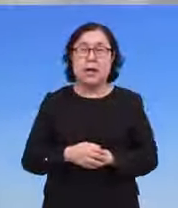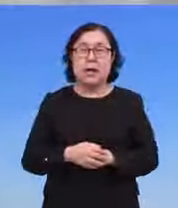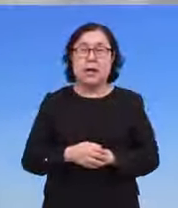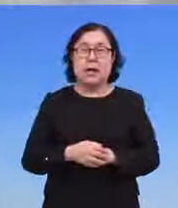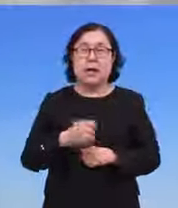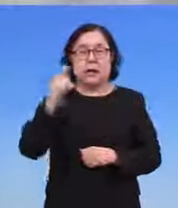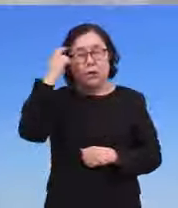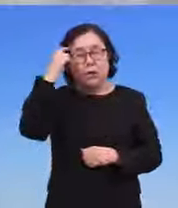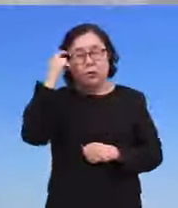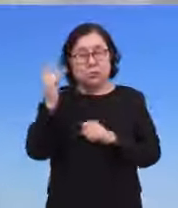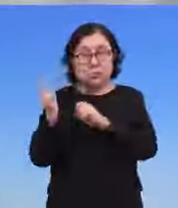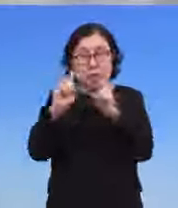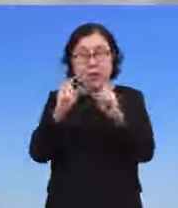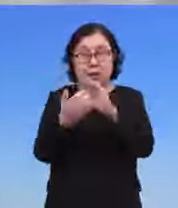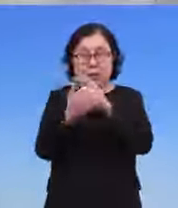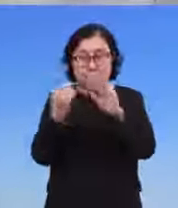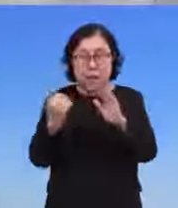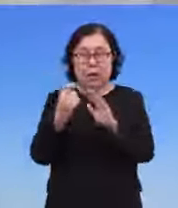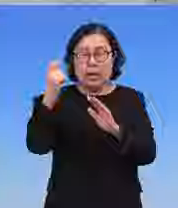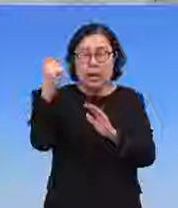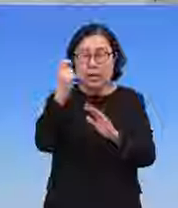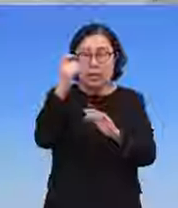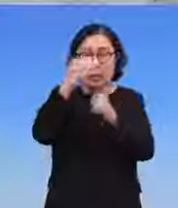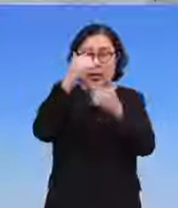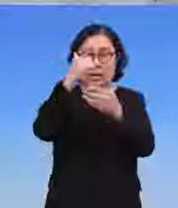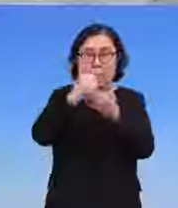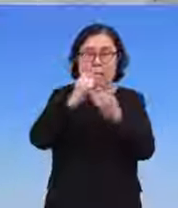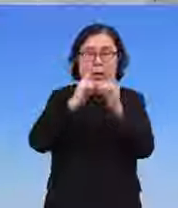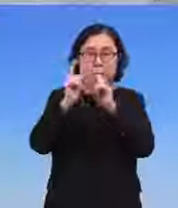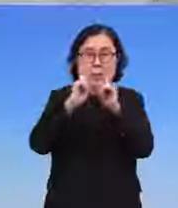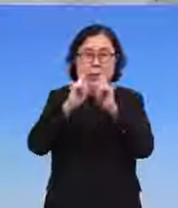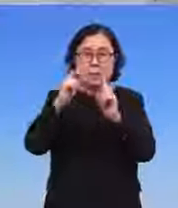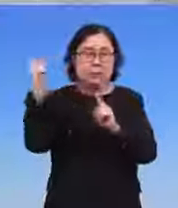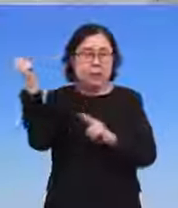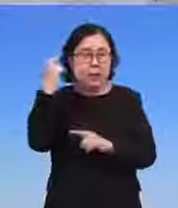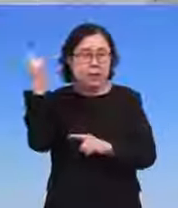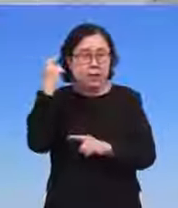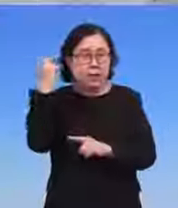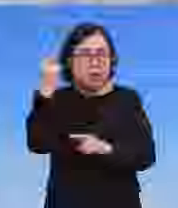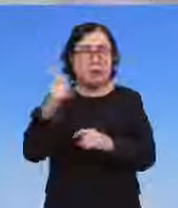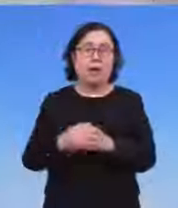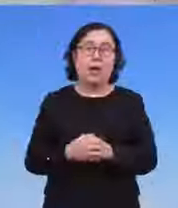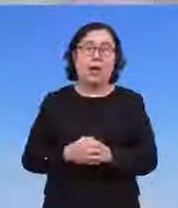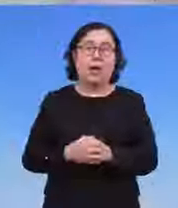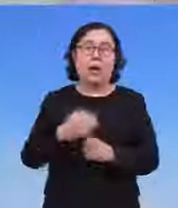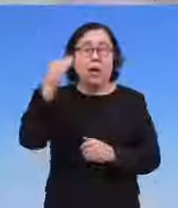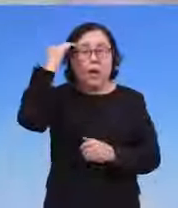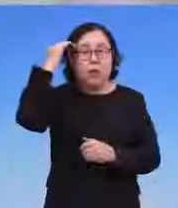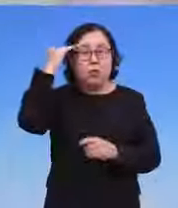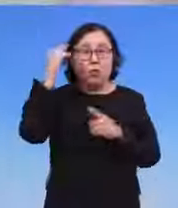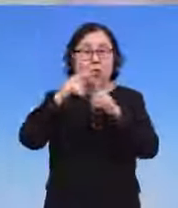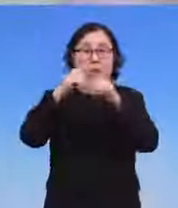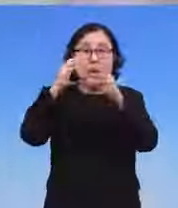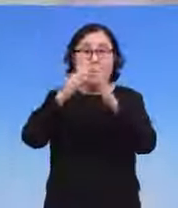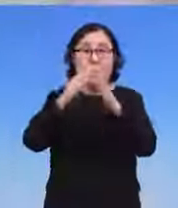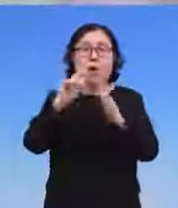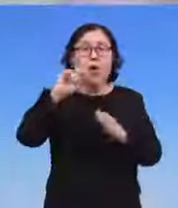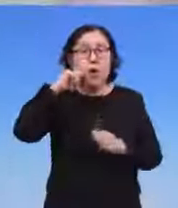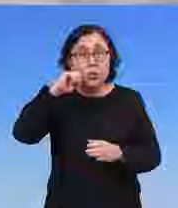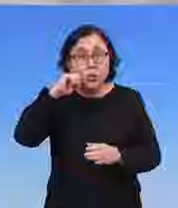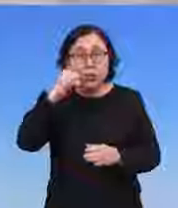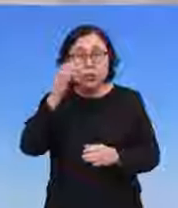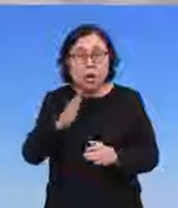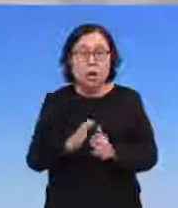그렇게 하고 정신도 차려지기 전인데 강력한 하나님의 메시지가 제게 전해진 거예요. 한국 교회가 이렇게